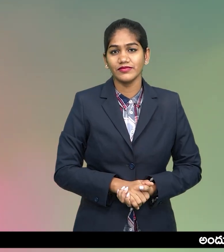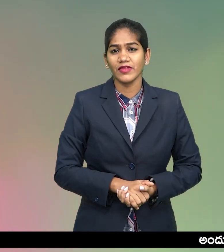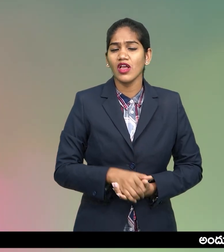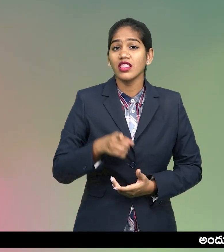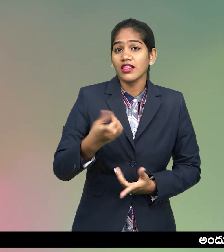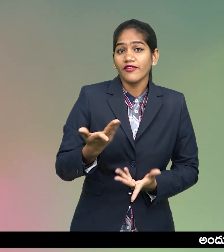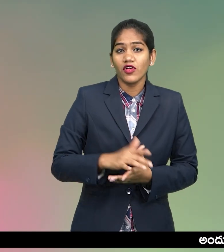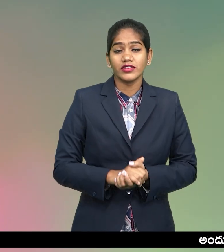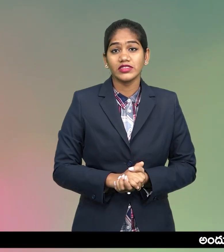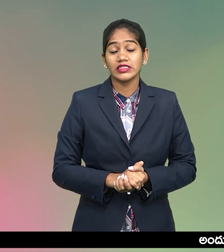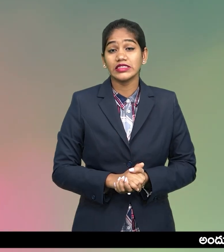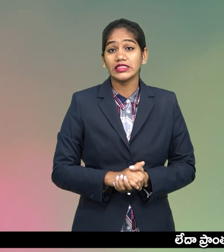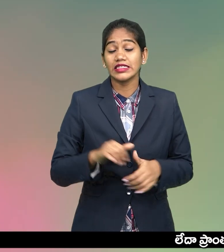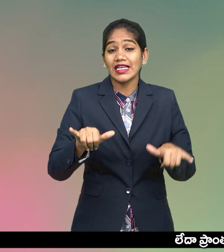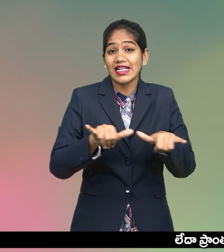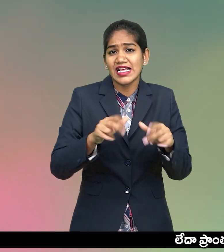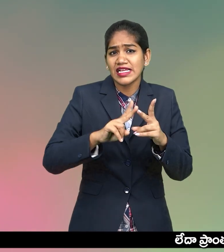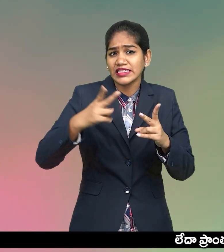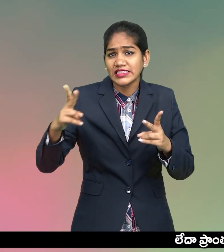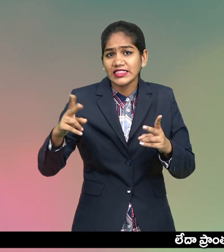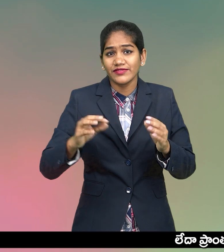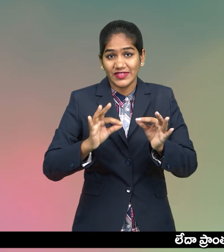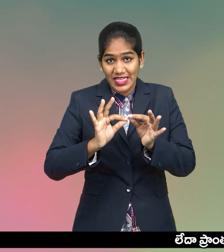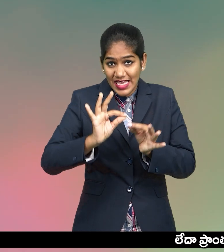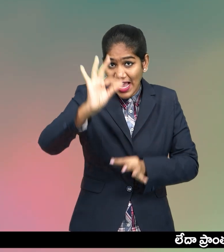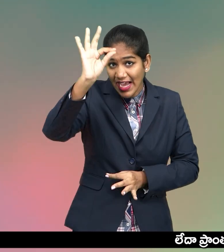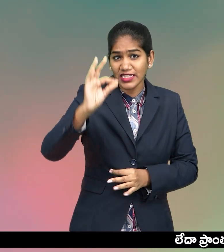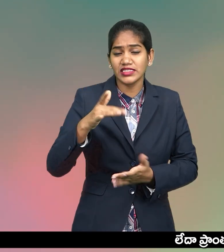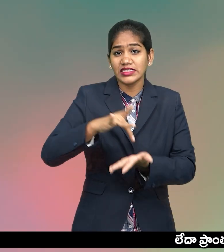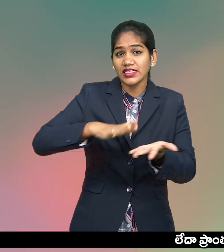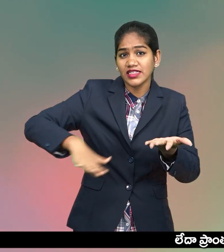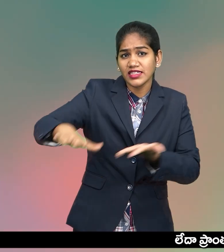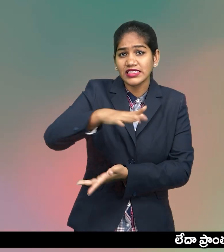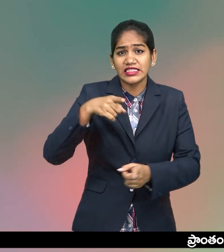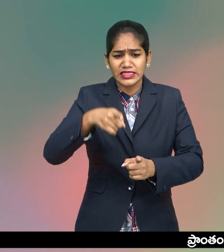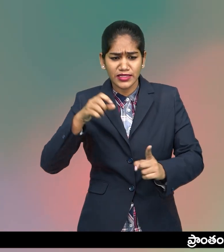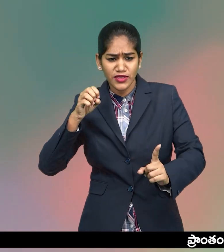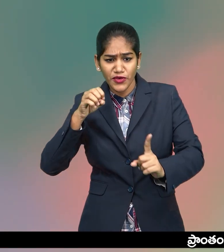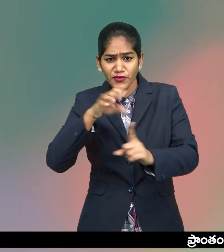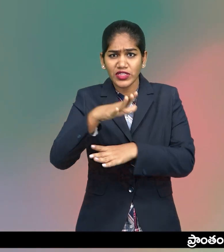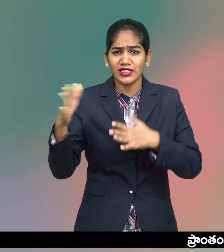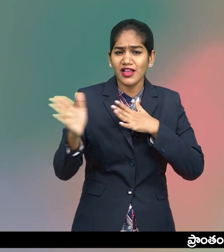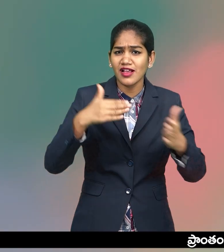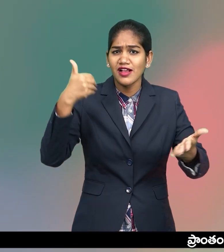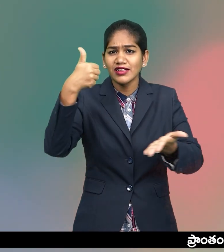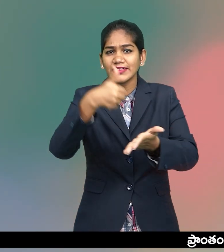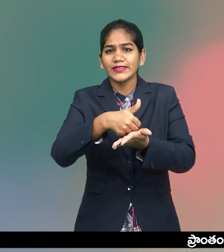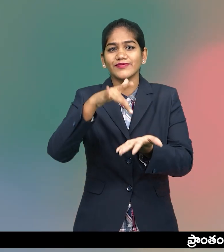అందువలన ఉపశమనం లేదా ప్రాంతం యొక్క ఎత్తు ప్రభావం. ప్రాంతం యొక్క వాతావరణం.